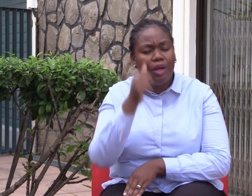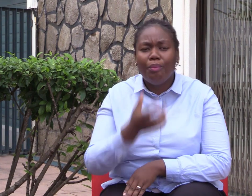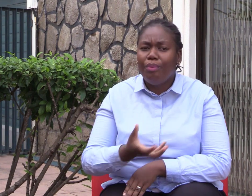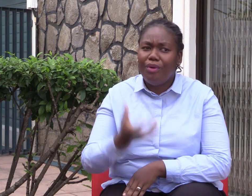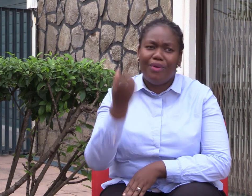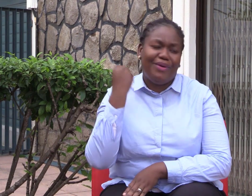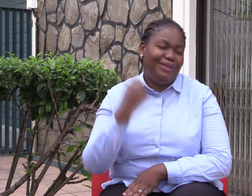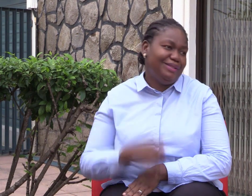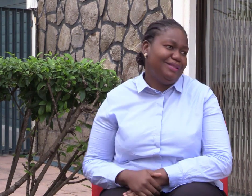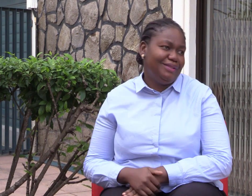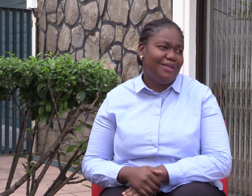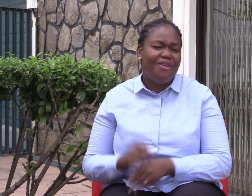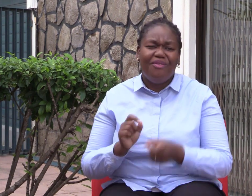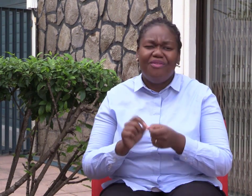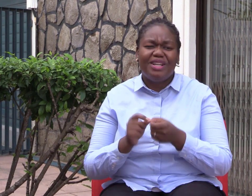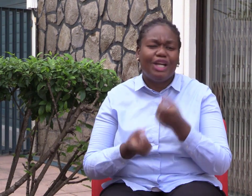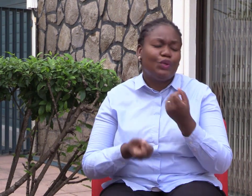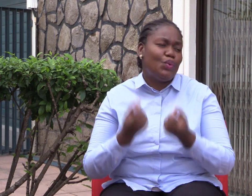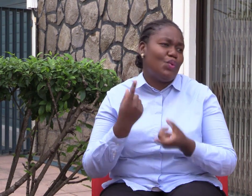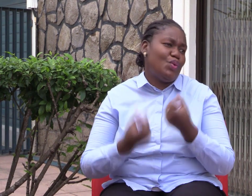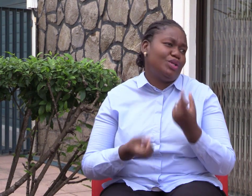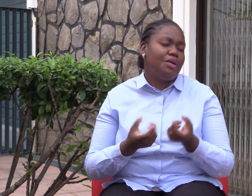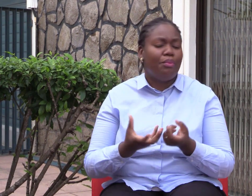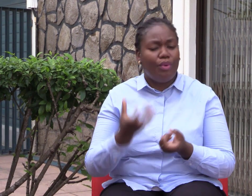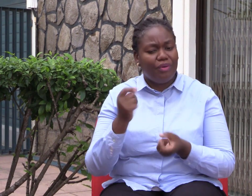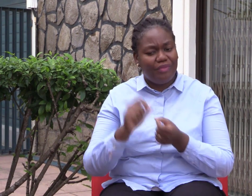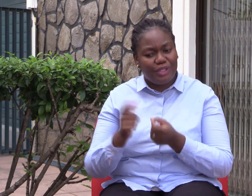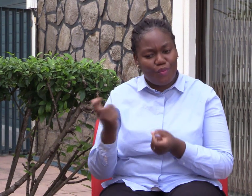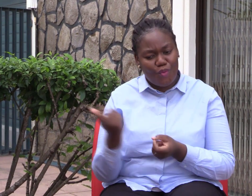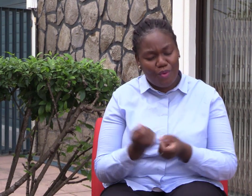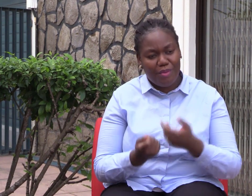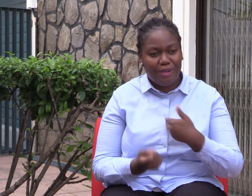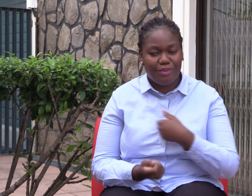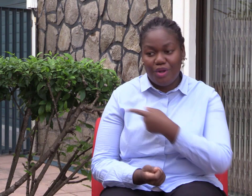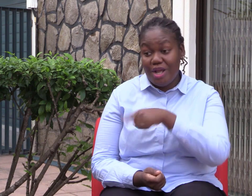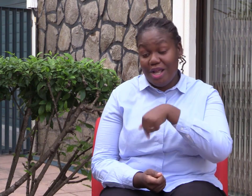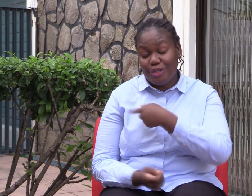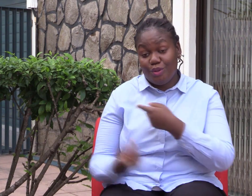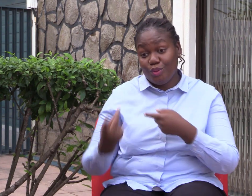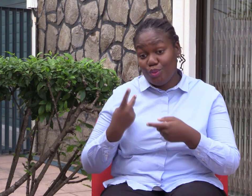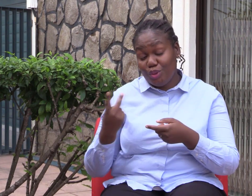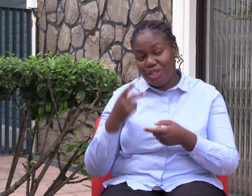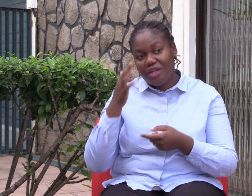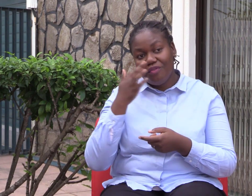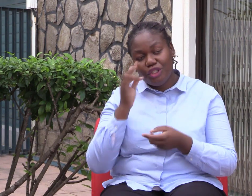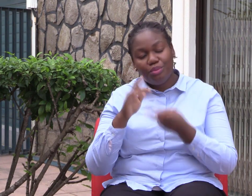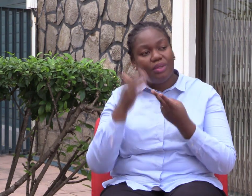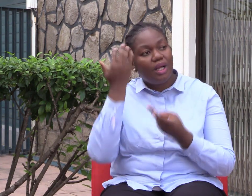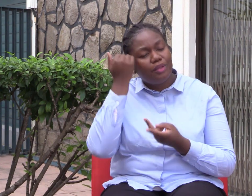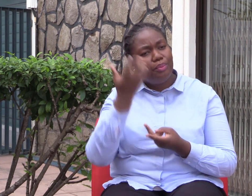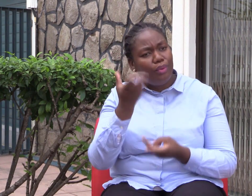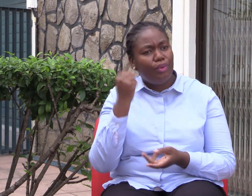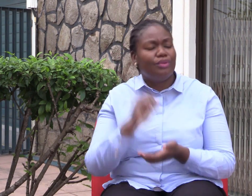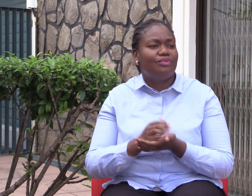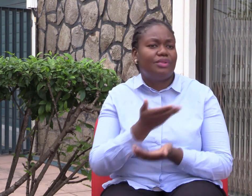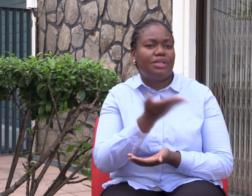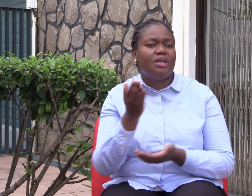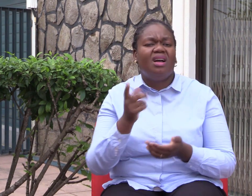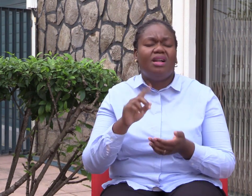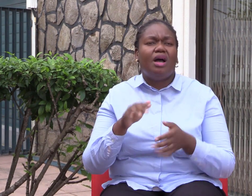passos, mas estamos aqui avançando e que também possamos sonhar um pouco mais